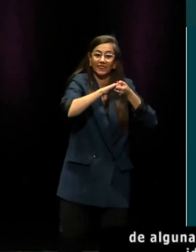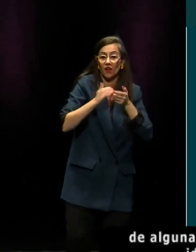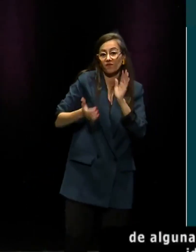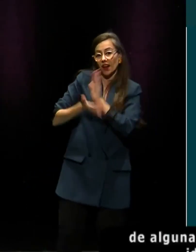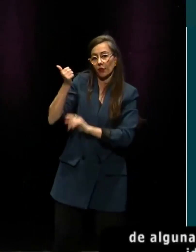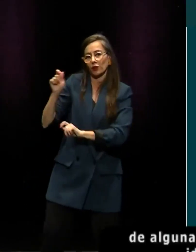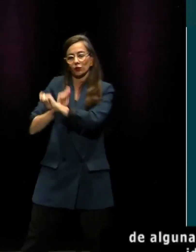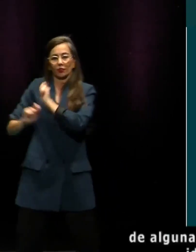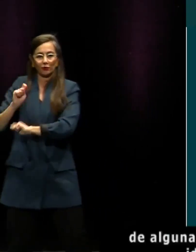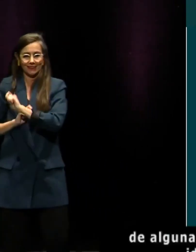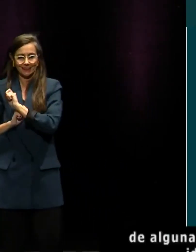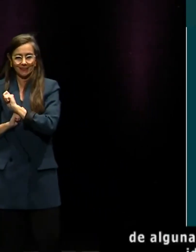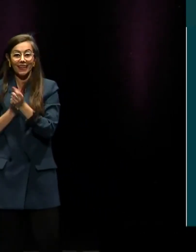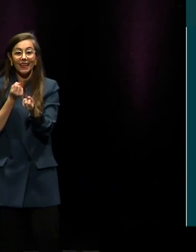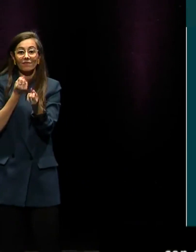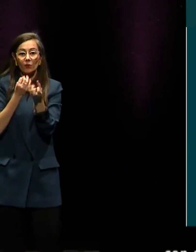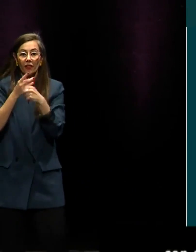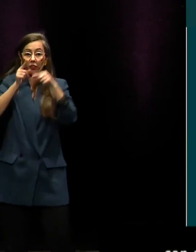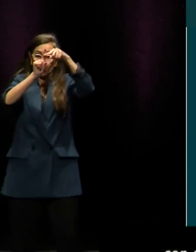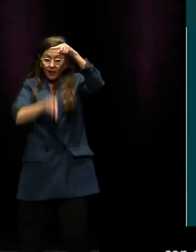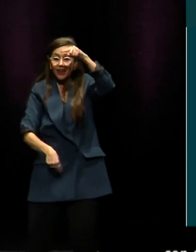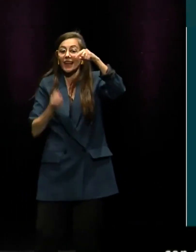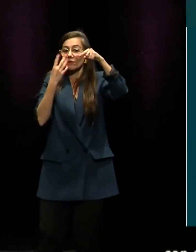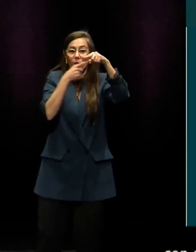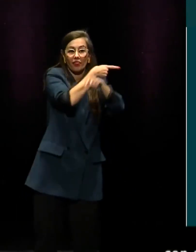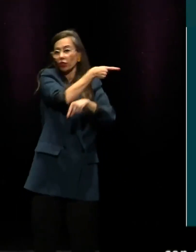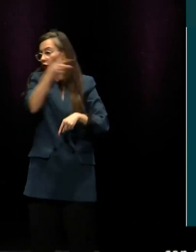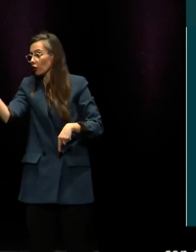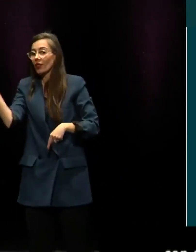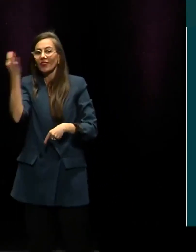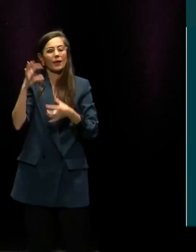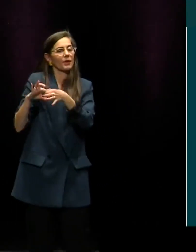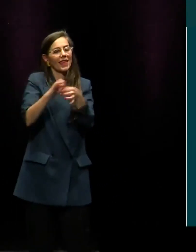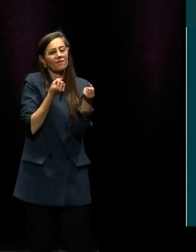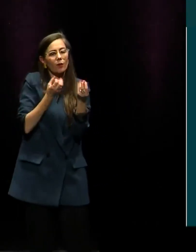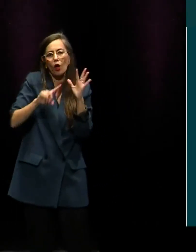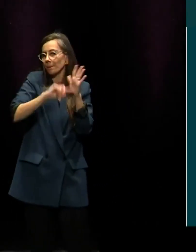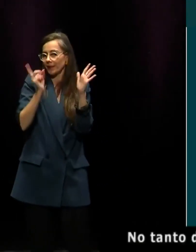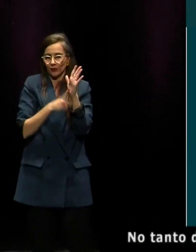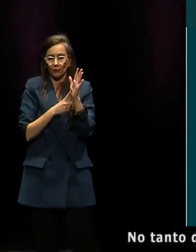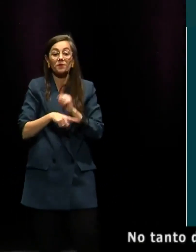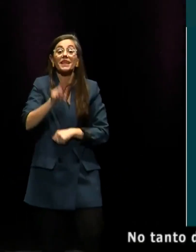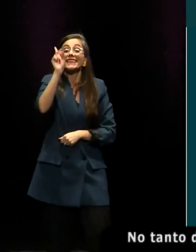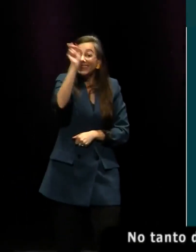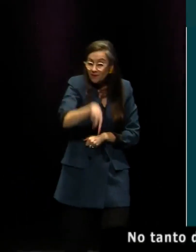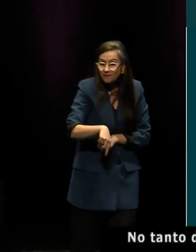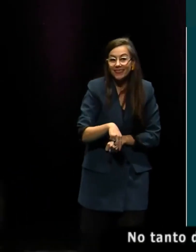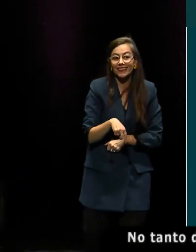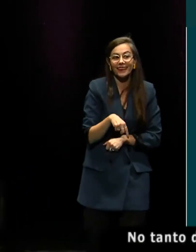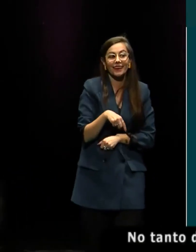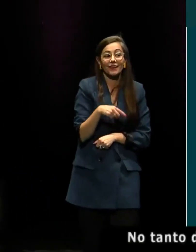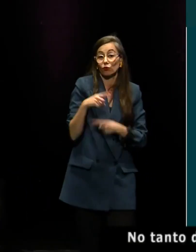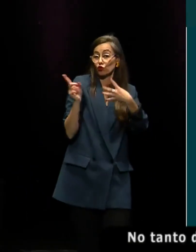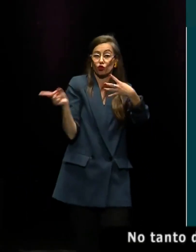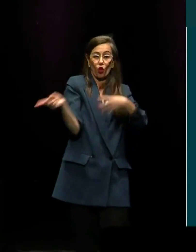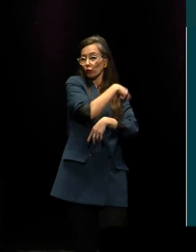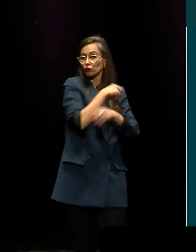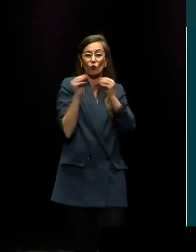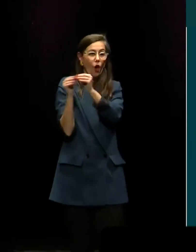No tanto desde una estructura vertical, sino desde una estructura horizontal y transversal.